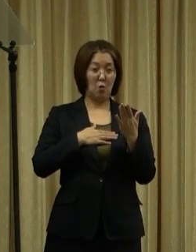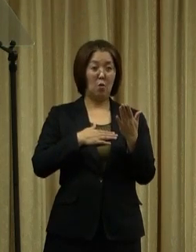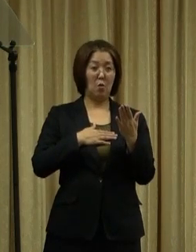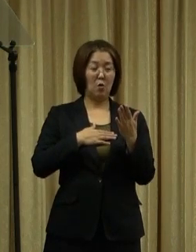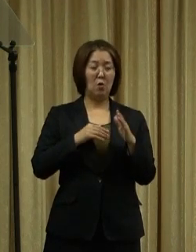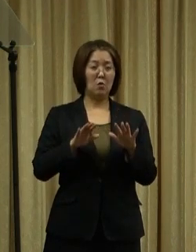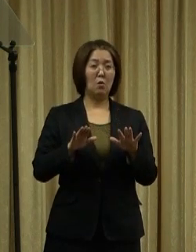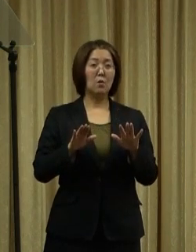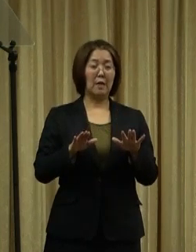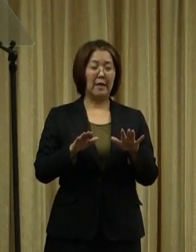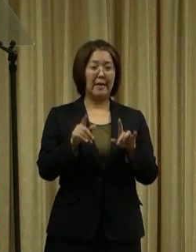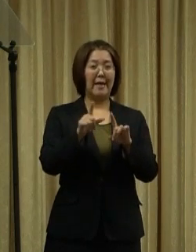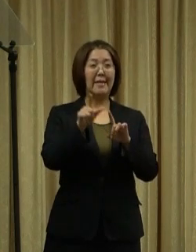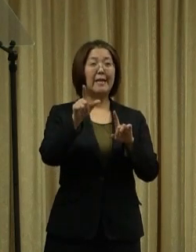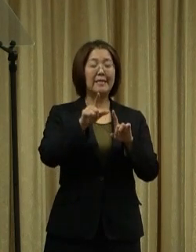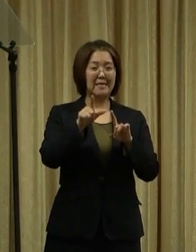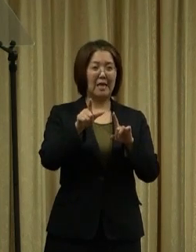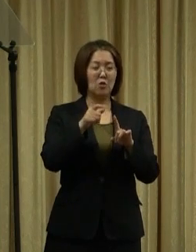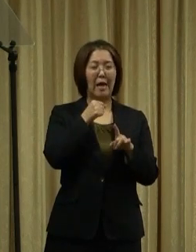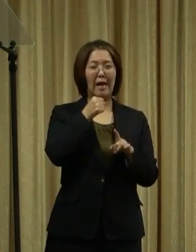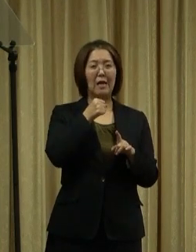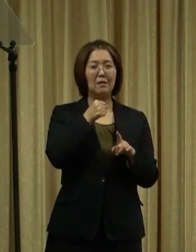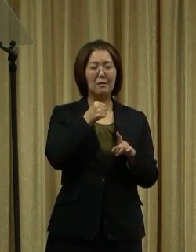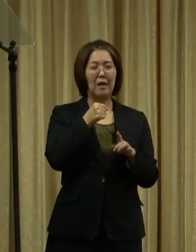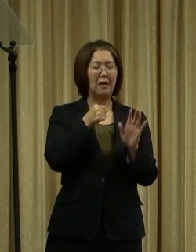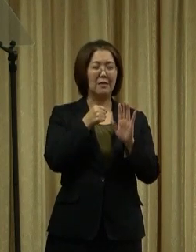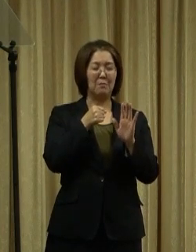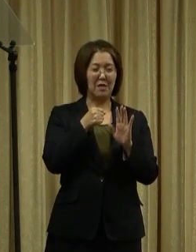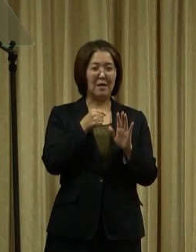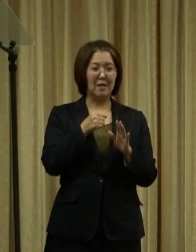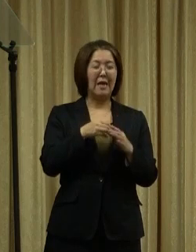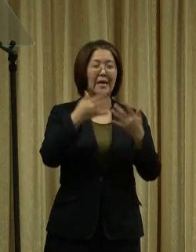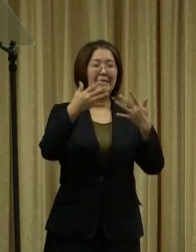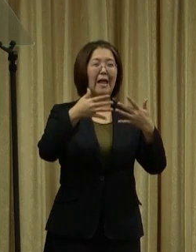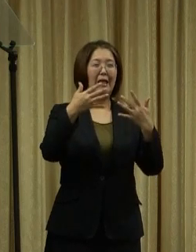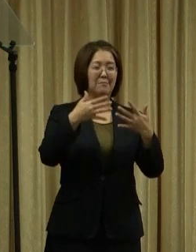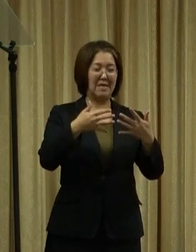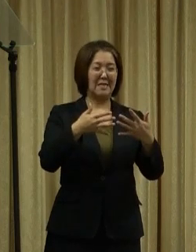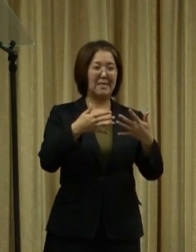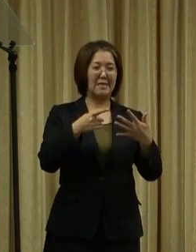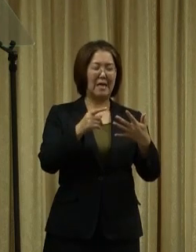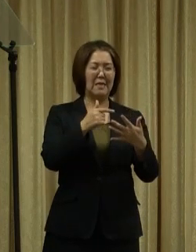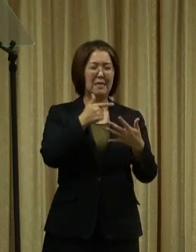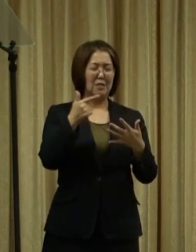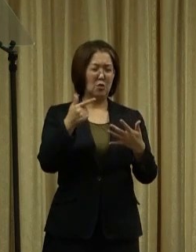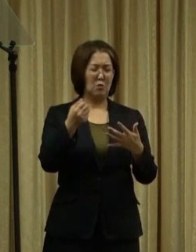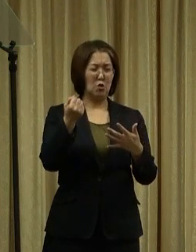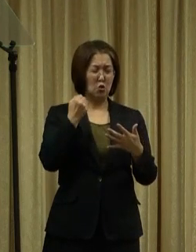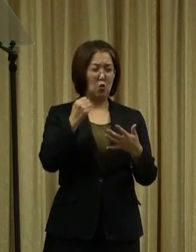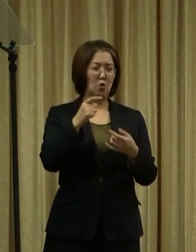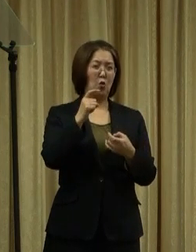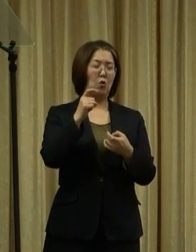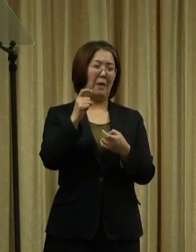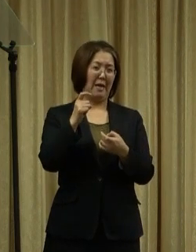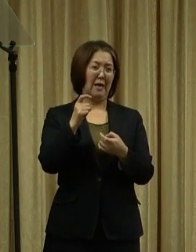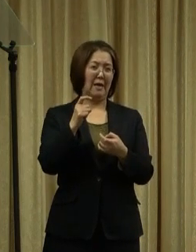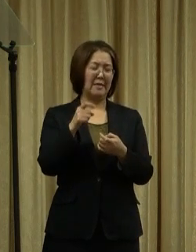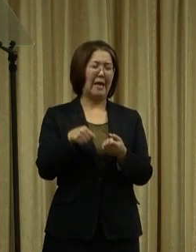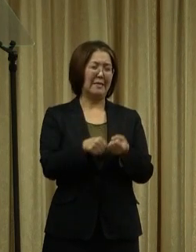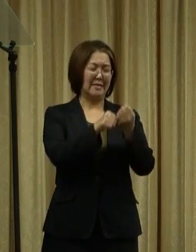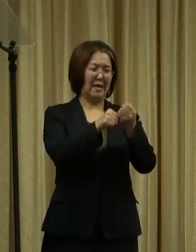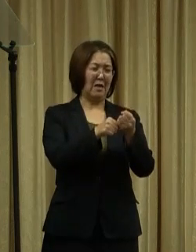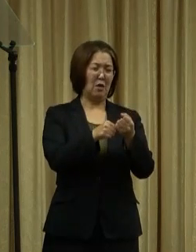まあ、今回 NHK のアナウンサーに、あ、 NHK と言っちゃダメか、テレビで、大変に強い言葉で、避難